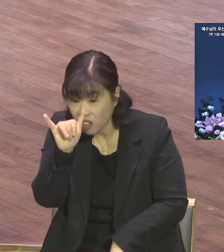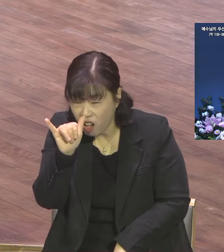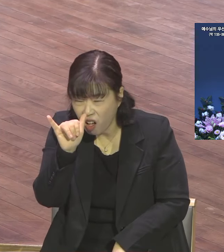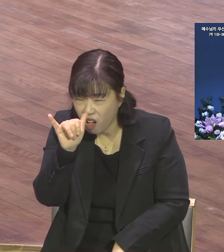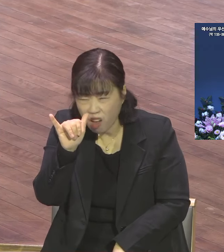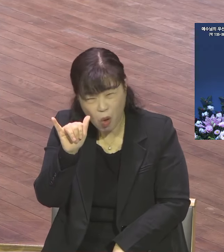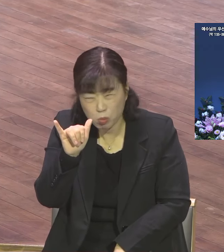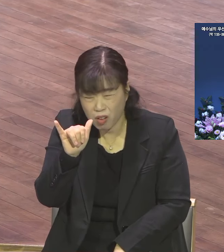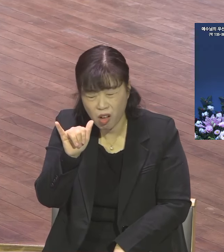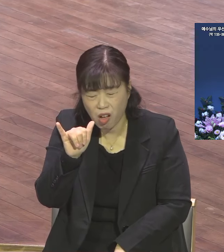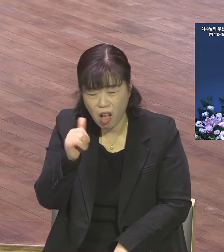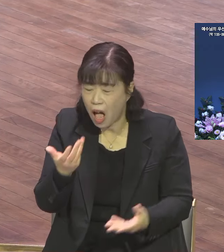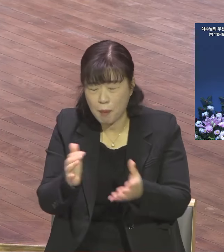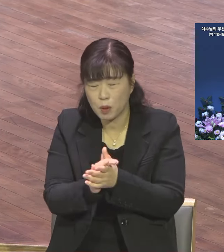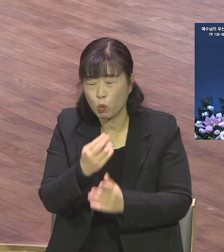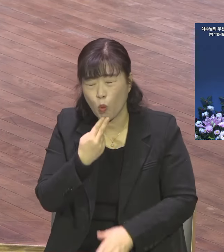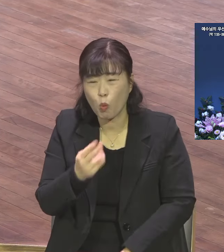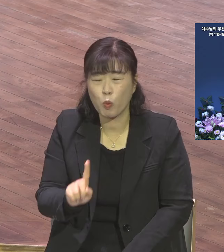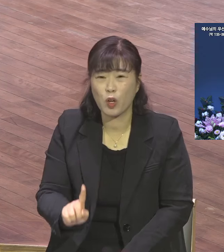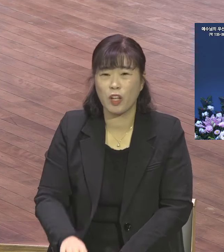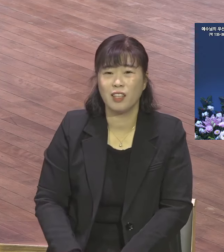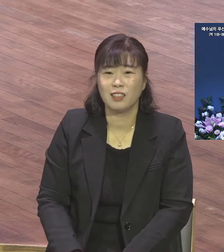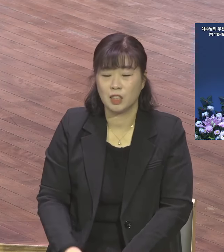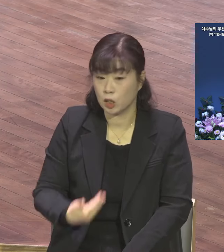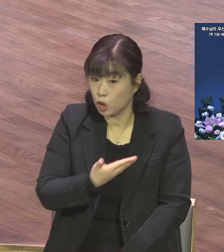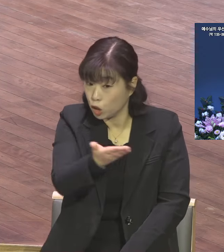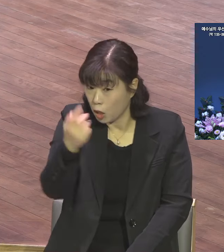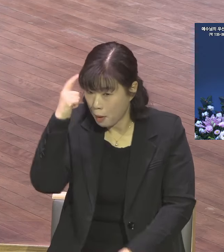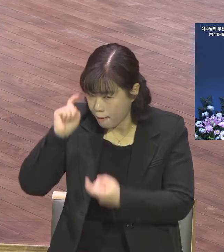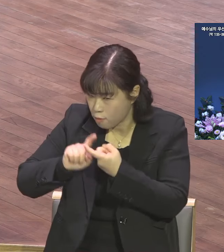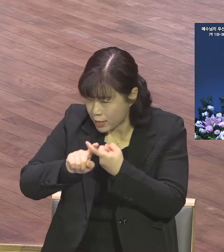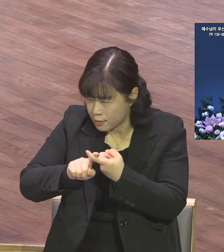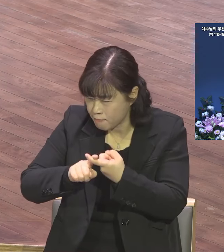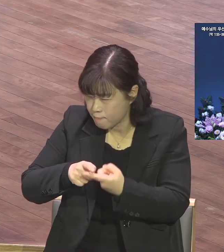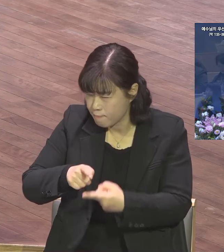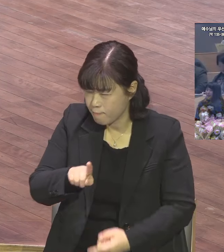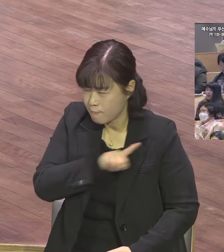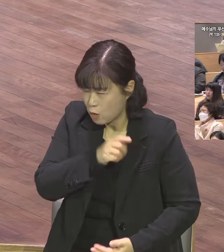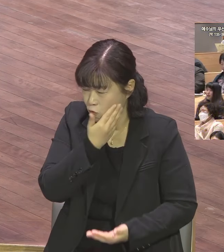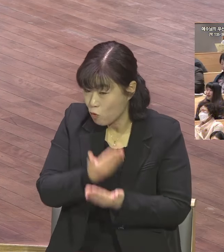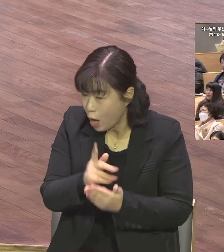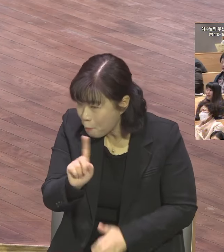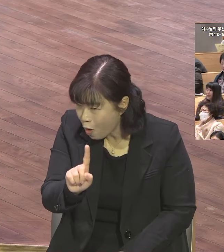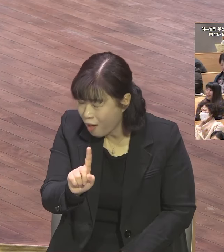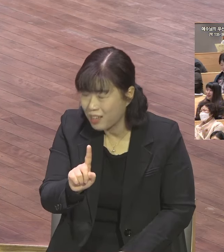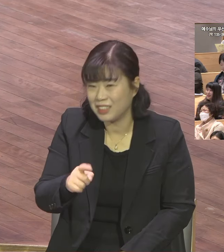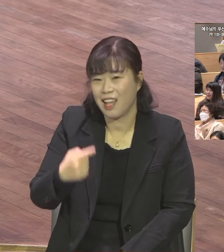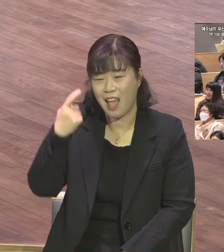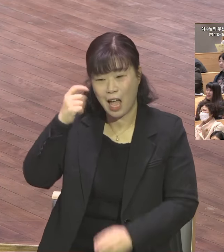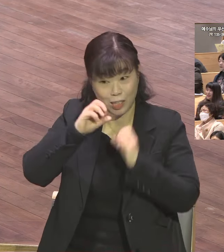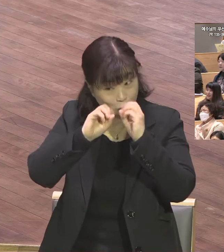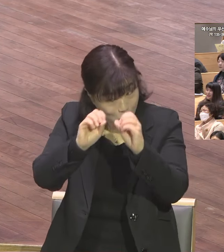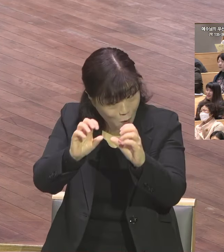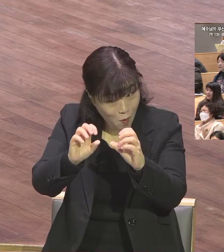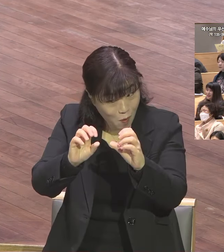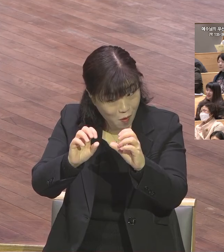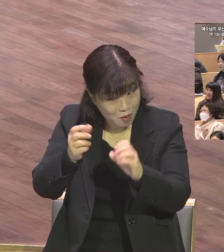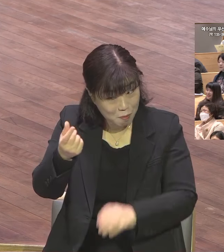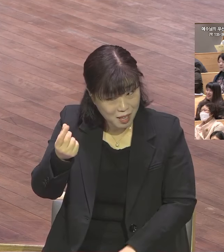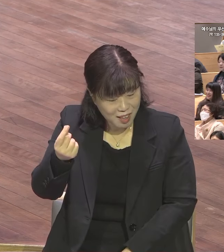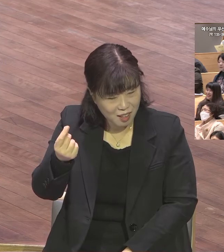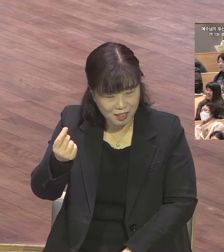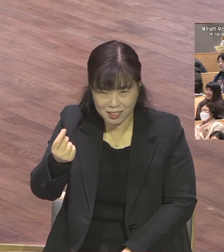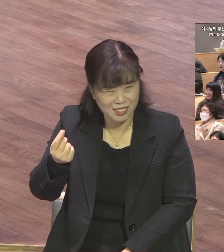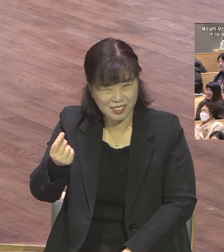묻습니다. 여러분 관심이 전도입니까? 선교입니까? 이렇게 억지 아멘을 하지